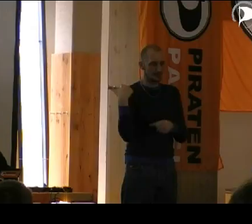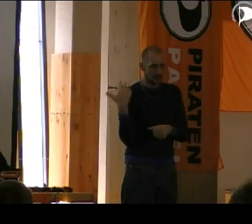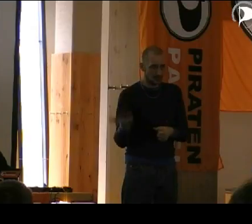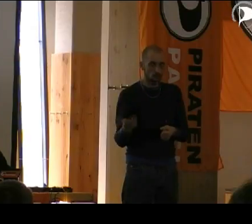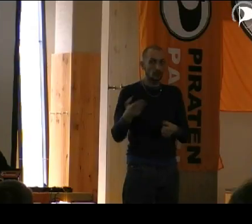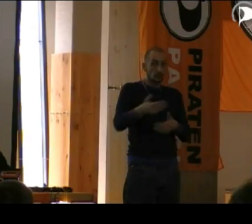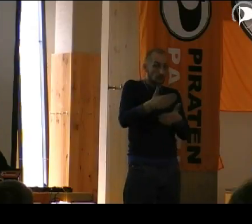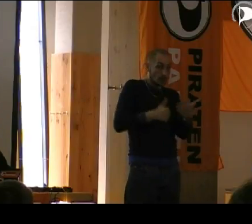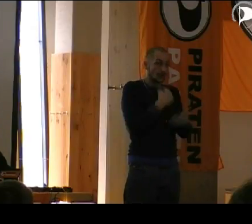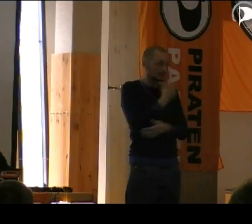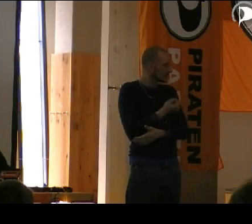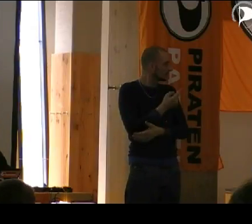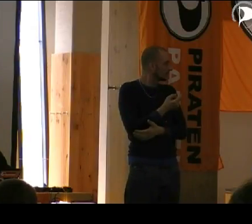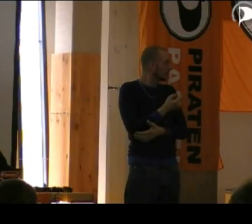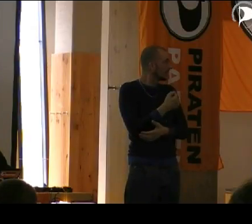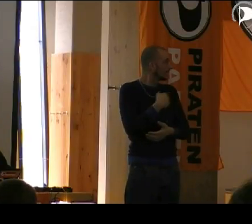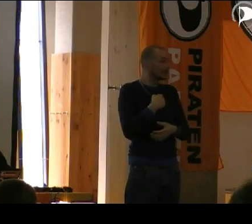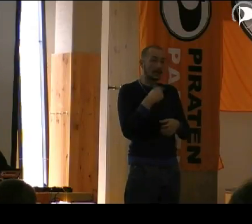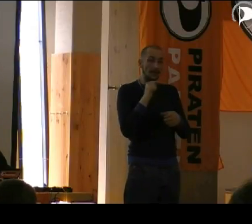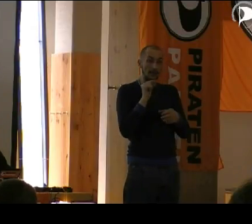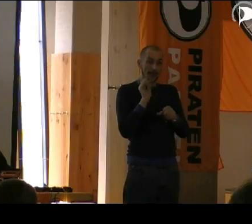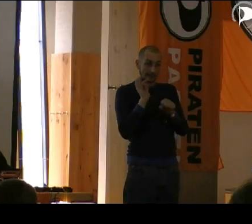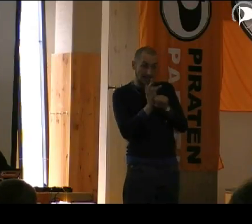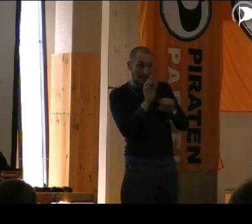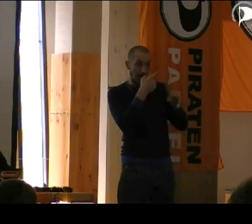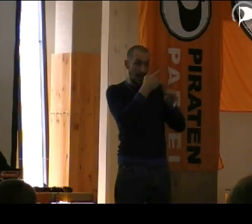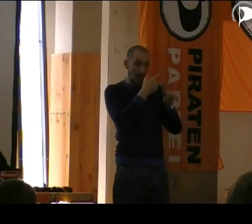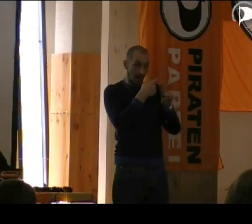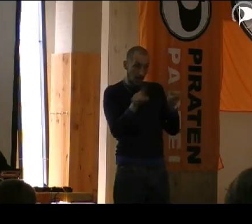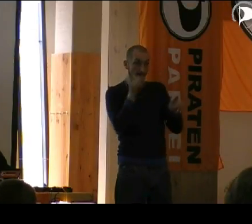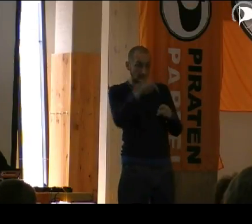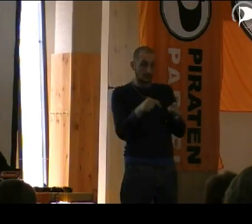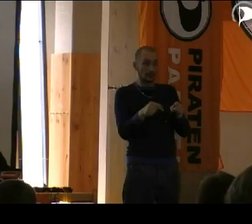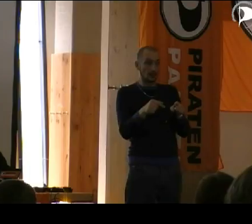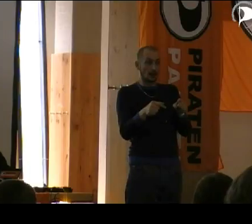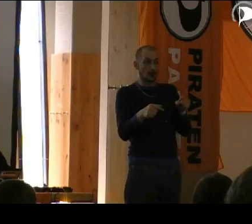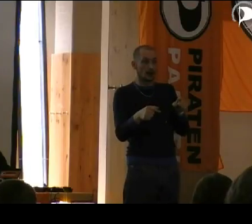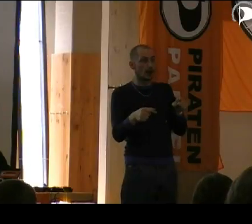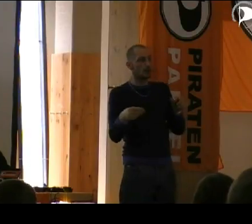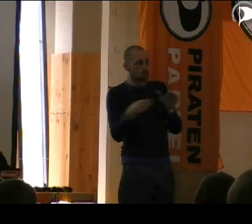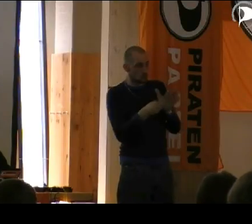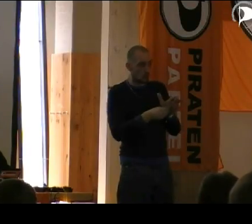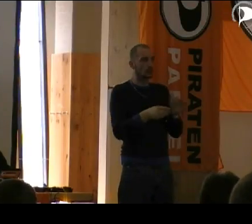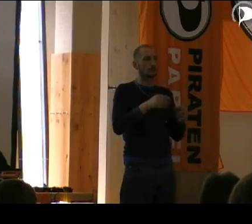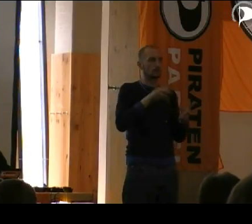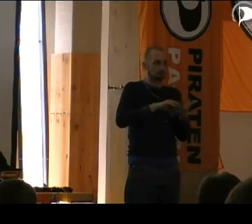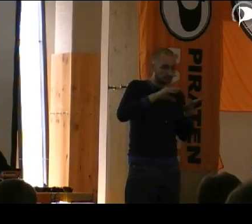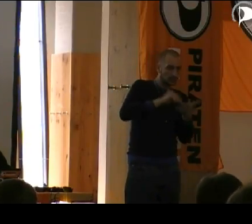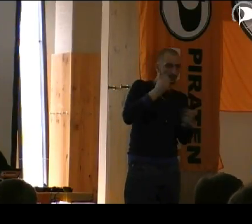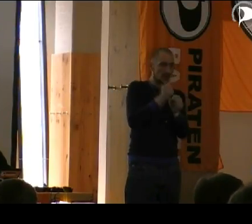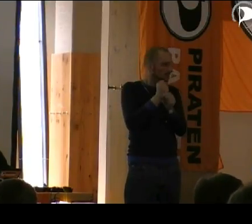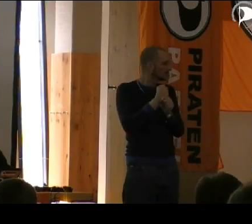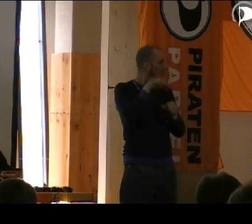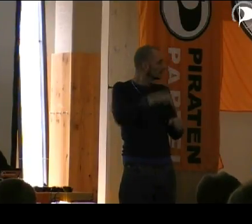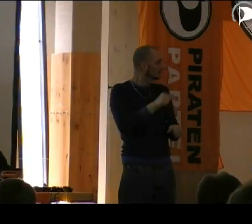auch die aufgaben ich mir das eigentlich dagegen dass jemand anderes die dinge die verantwortung vielleicht was die mannschaft ansonsten ist es